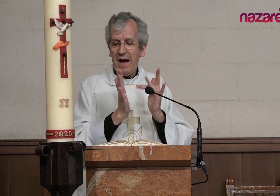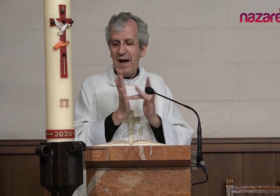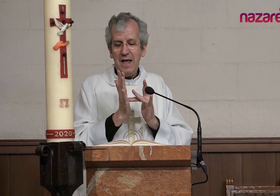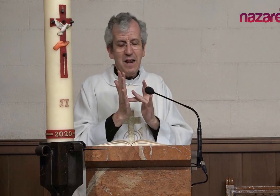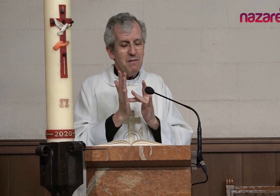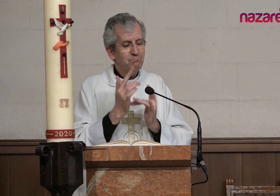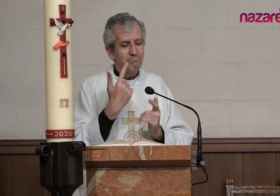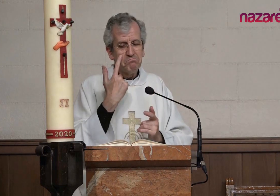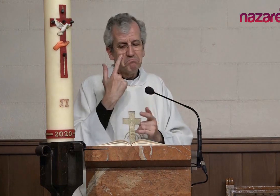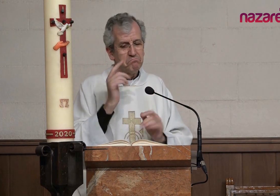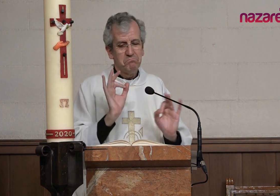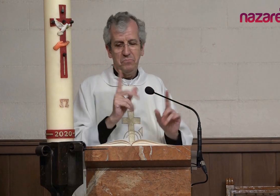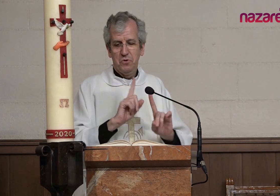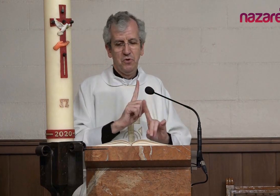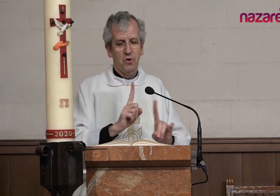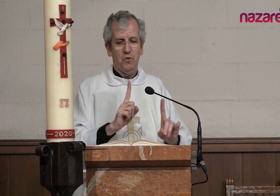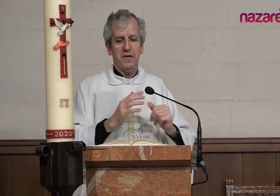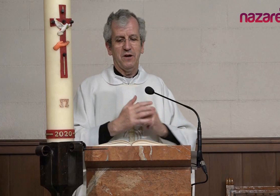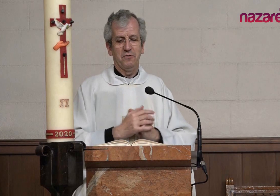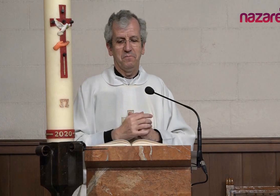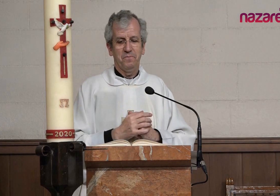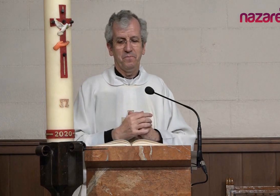a él no lo vieron.